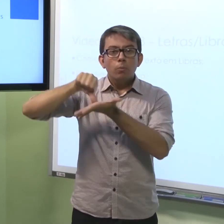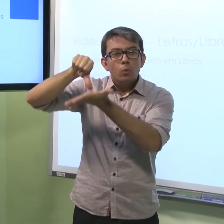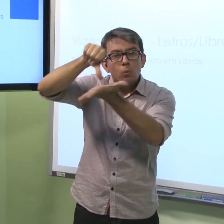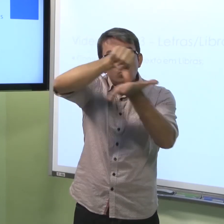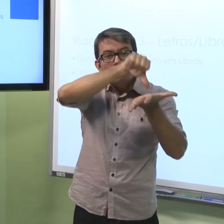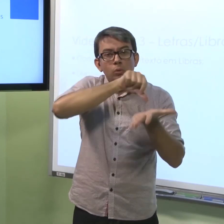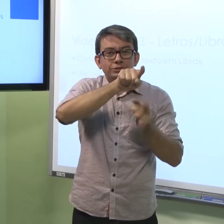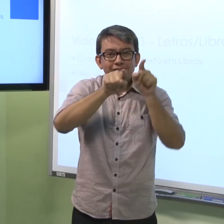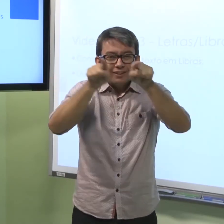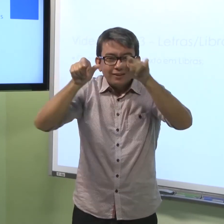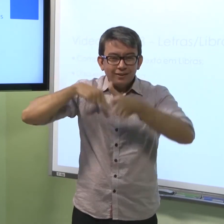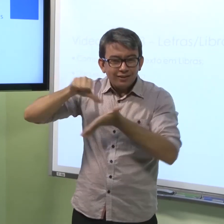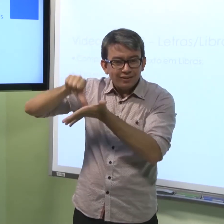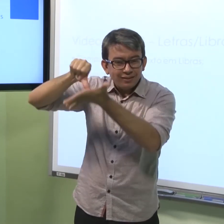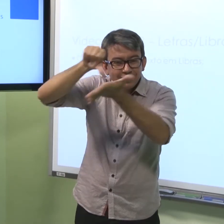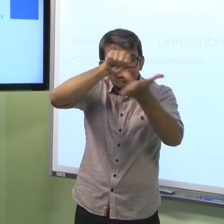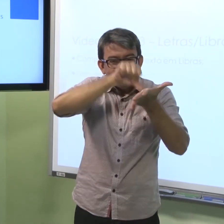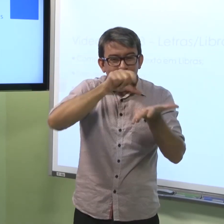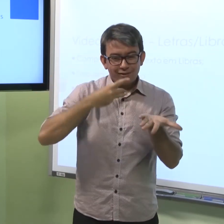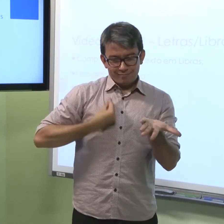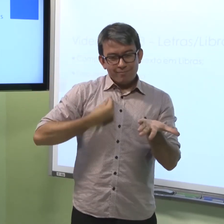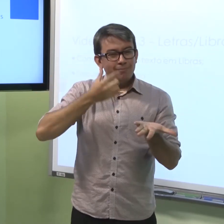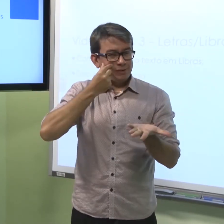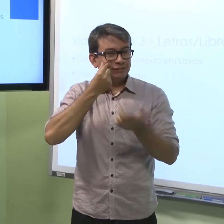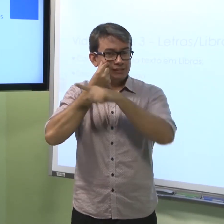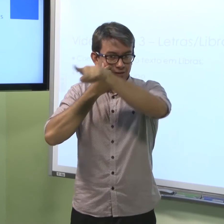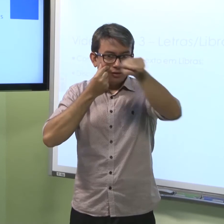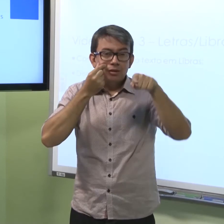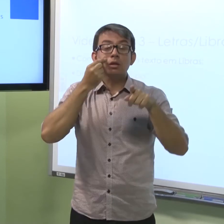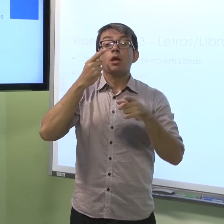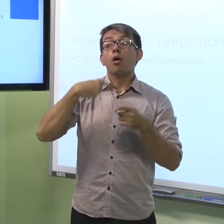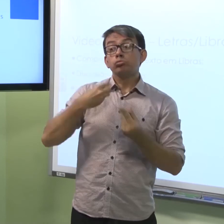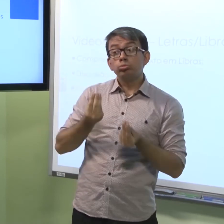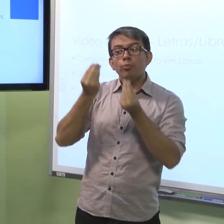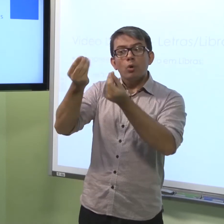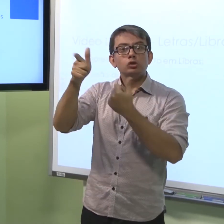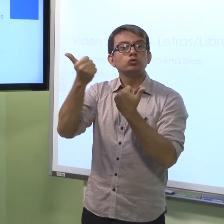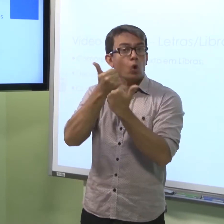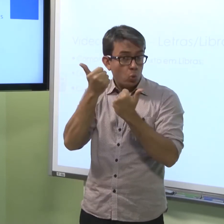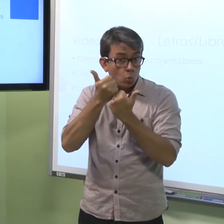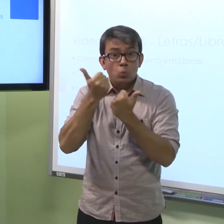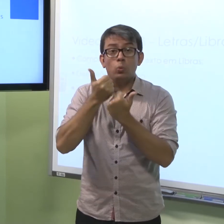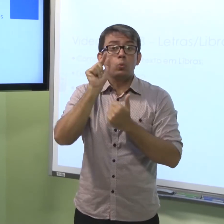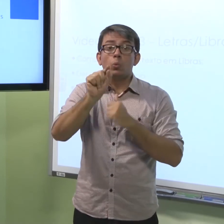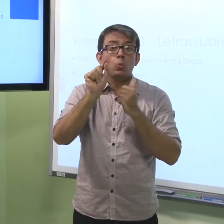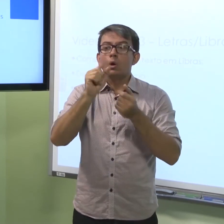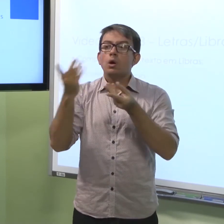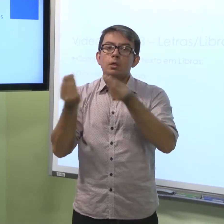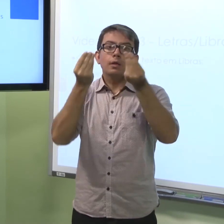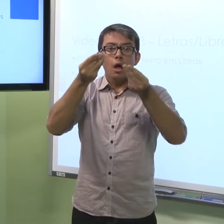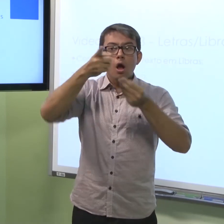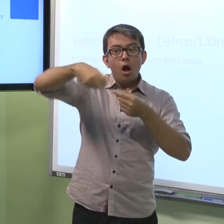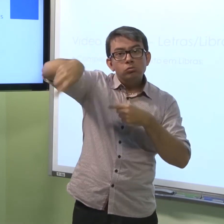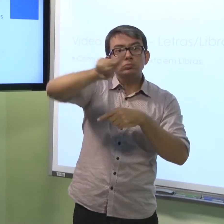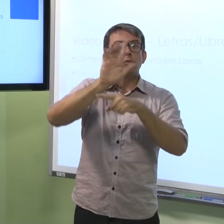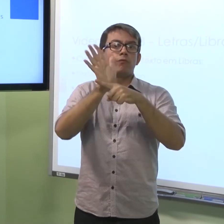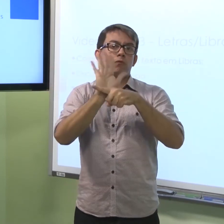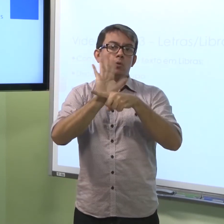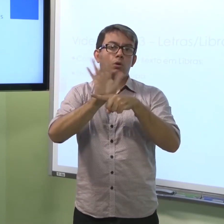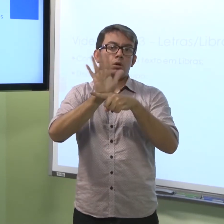uma atividade para os tutores presenciais, para eles passarem para vocês, que é um vídeo.